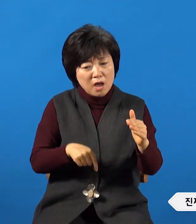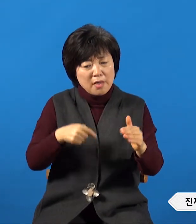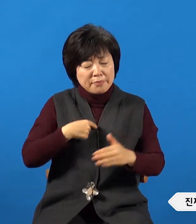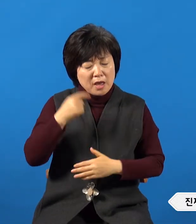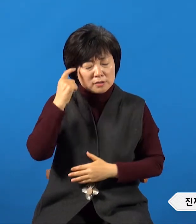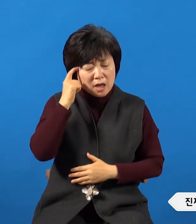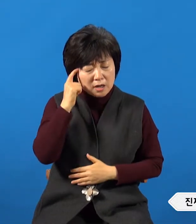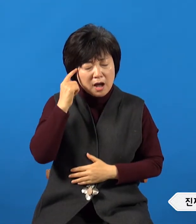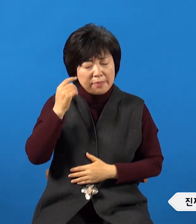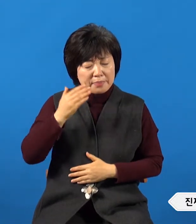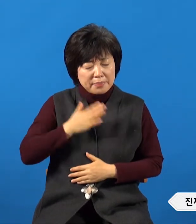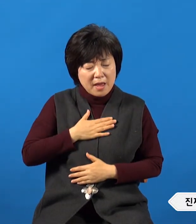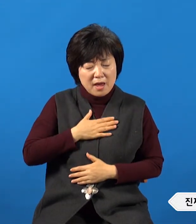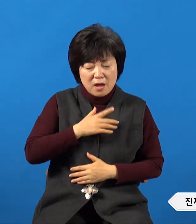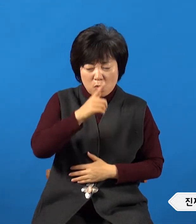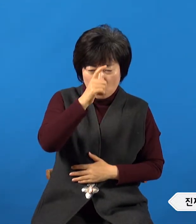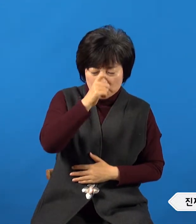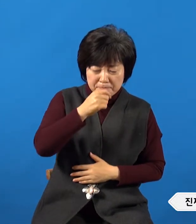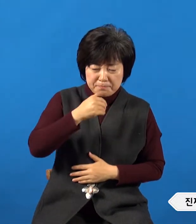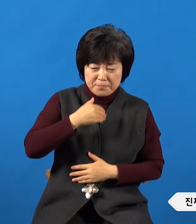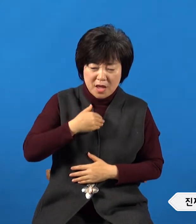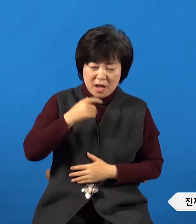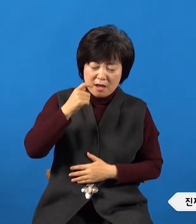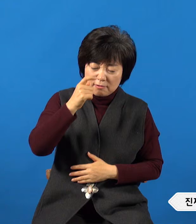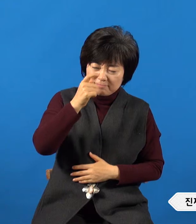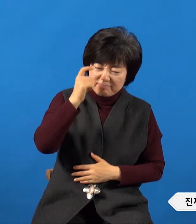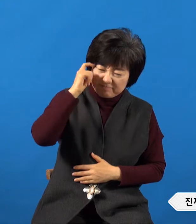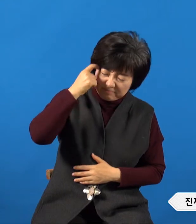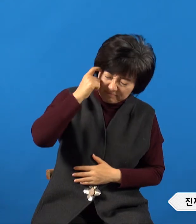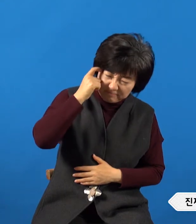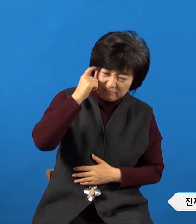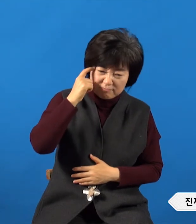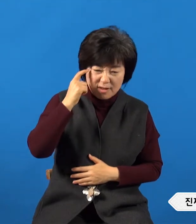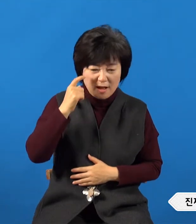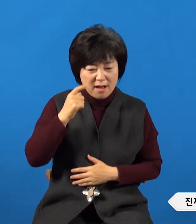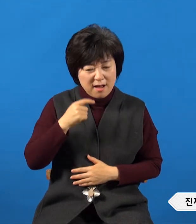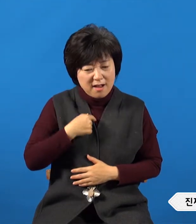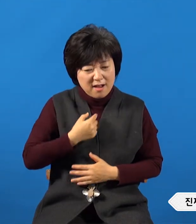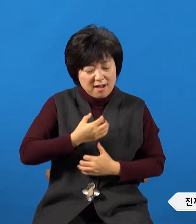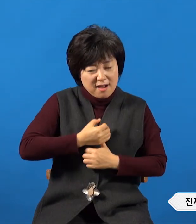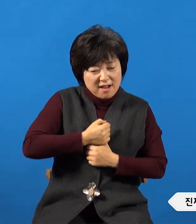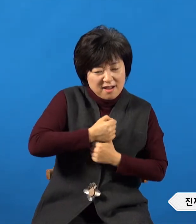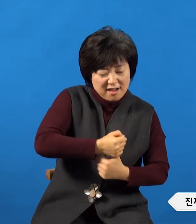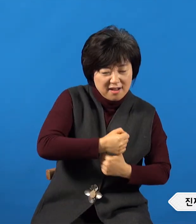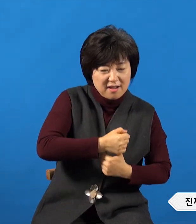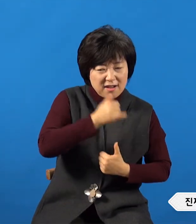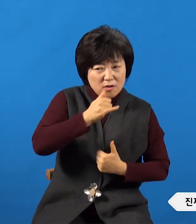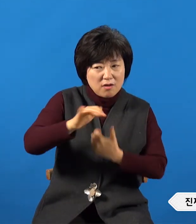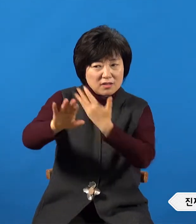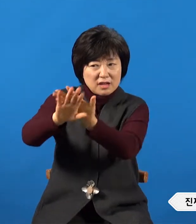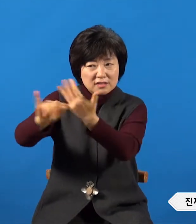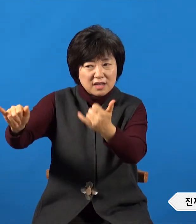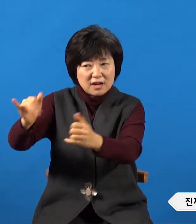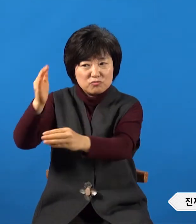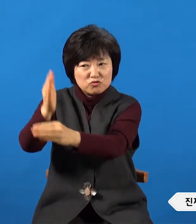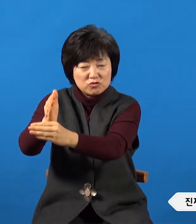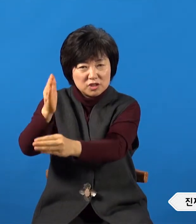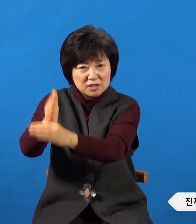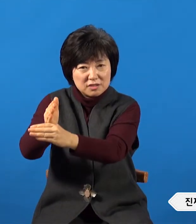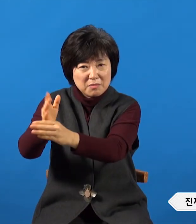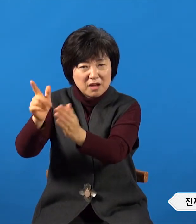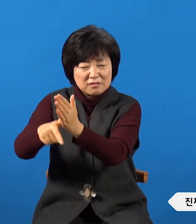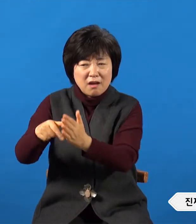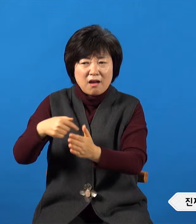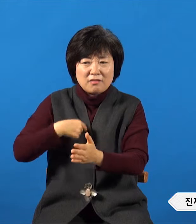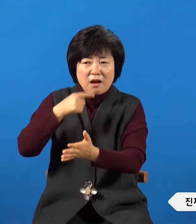내 생각, 내 판단, 내 들어가는 편견과 그런 것들이 나를 붙잡고 있고, 상대방 중심으로 갔을